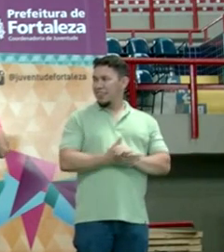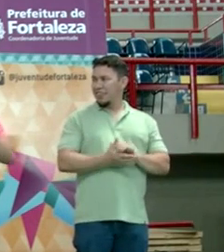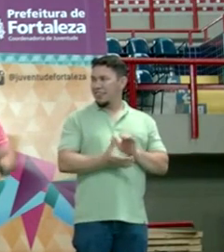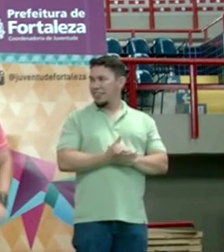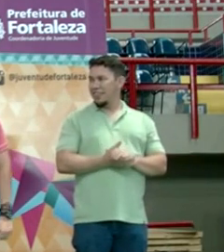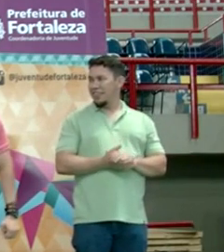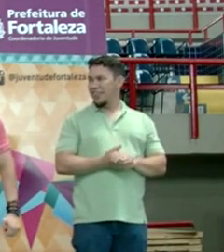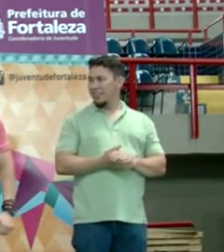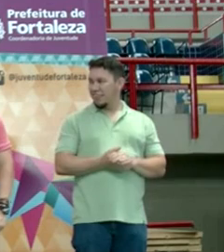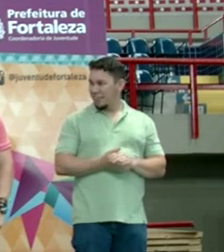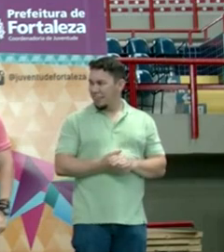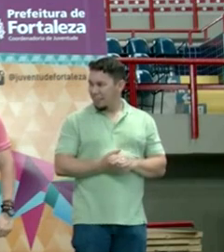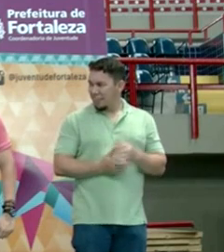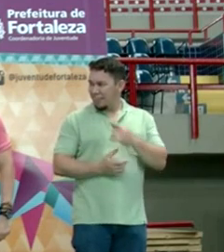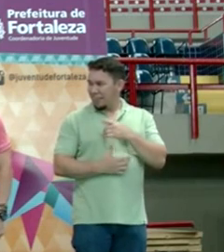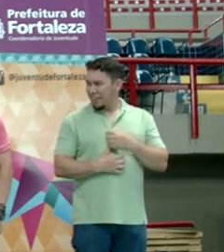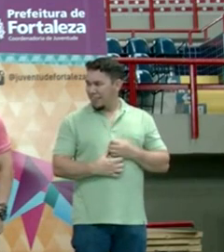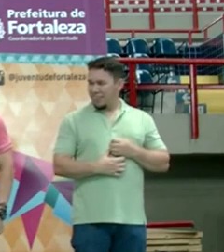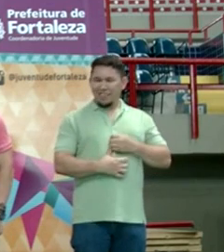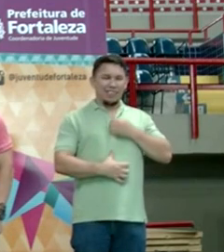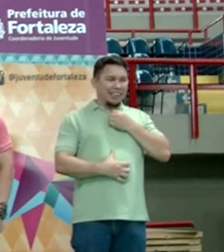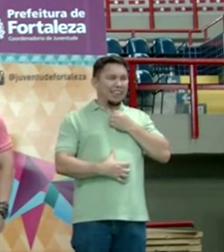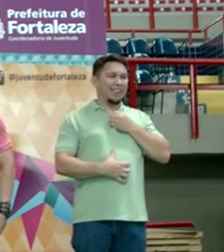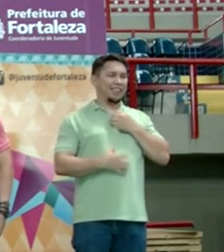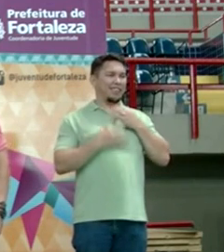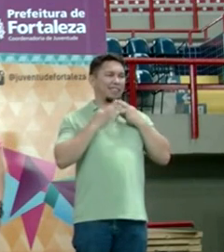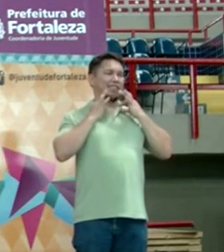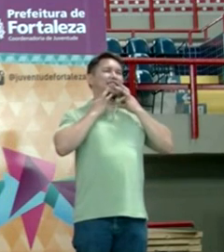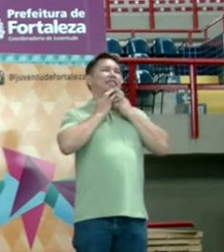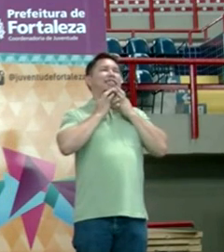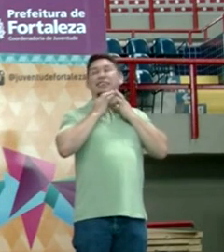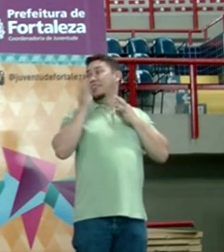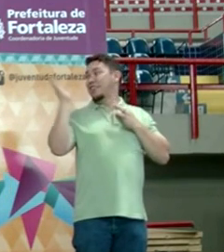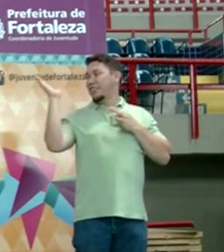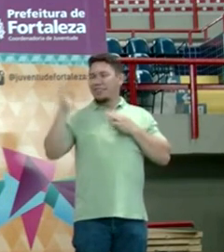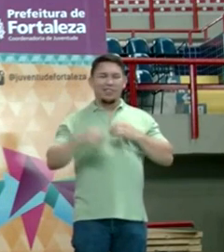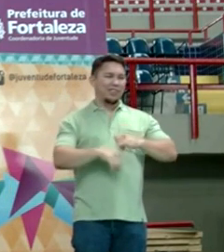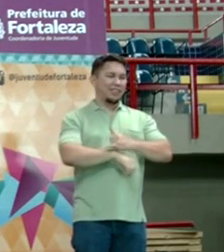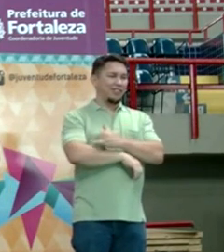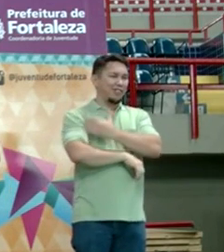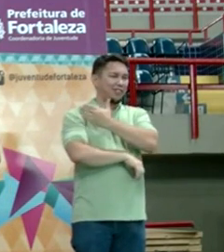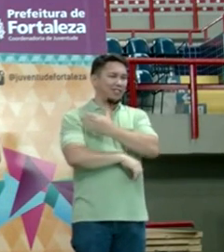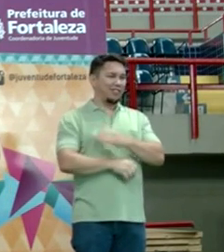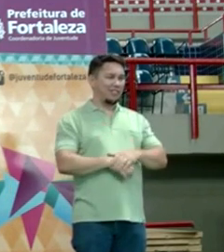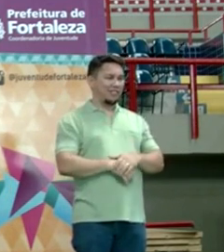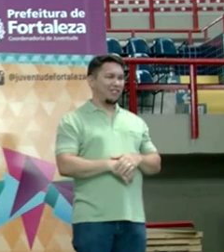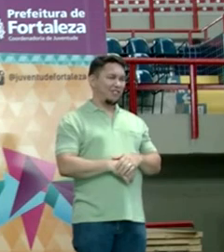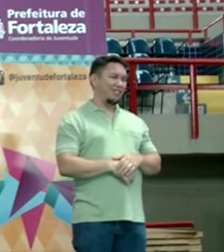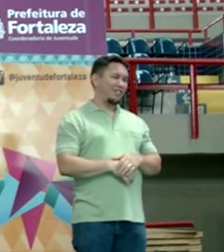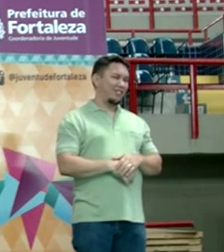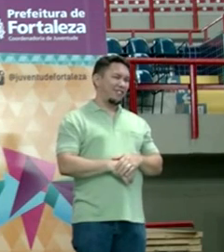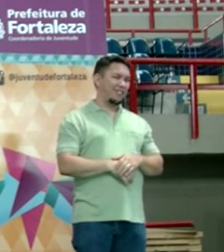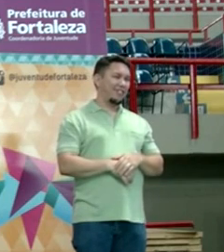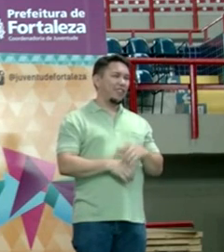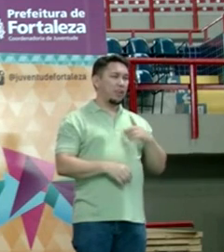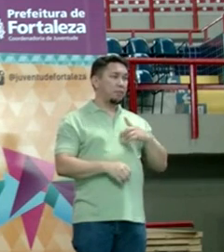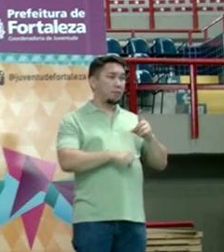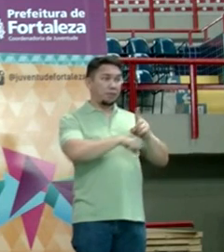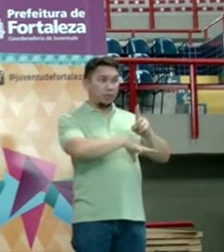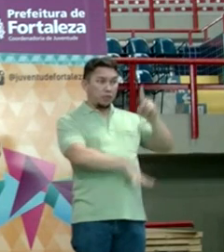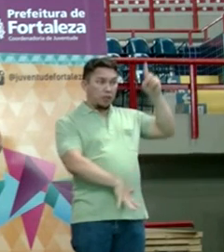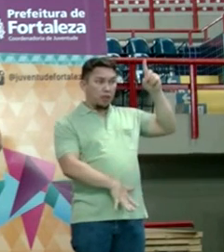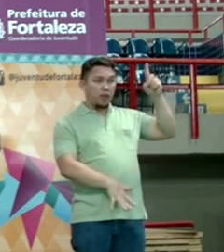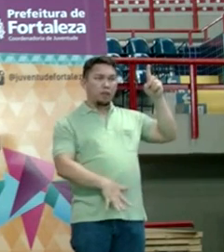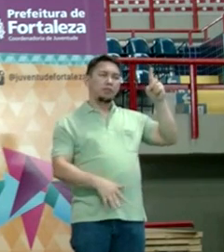percebe ele todo final de semana com a gravata dele, borboleta, não sei o que, tá? Então vamos lá. A corrida espacial, por enquanto,